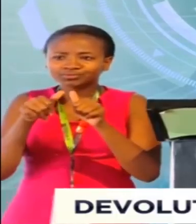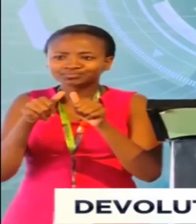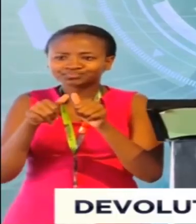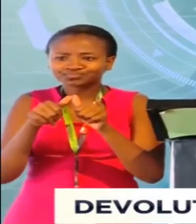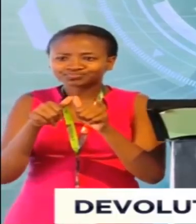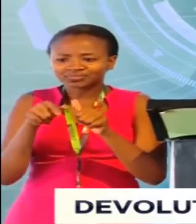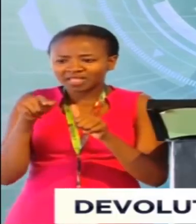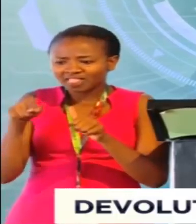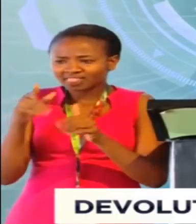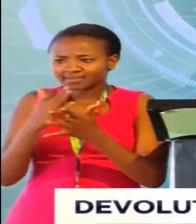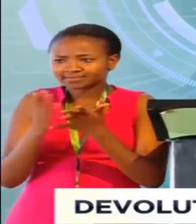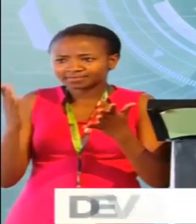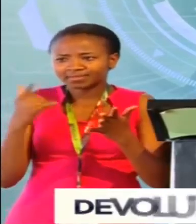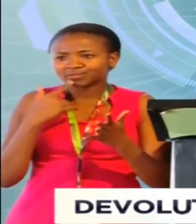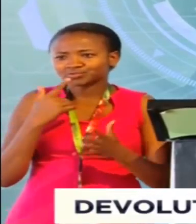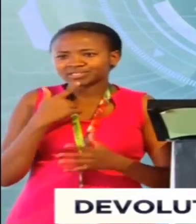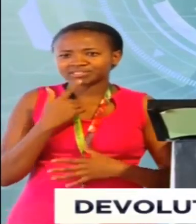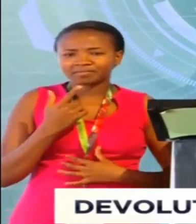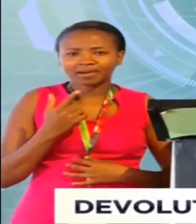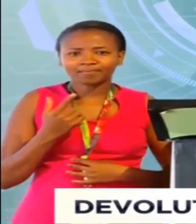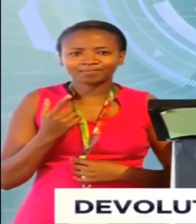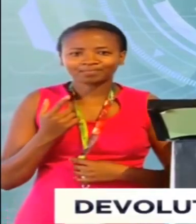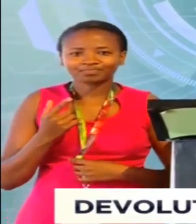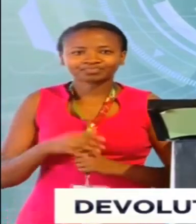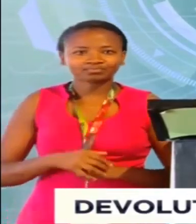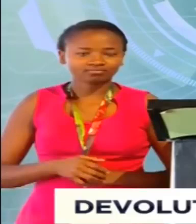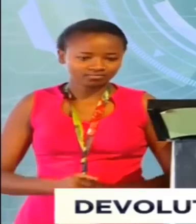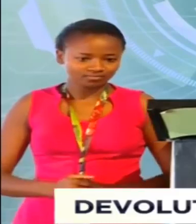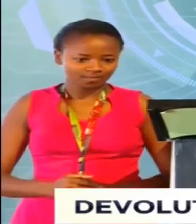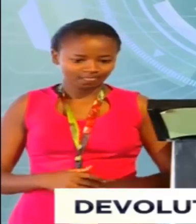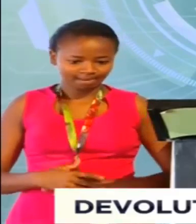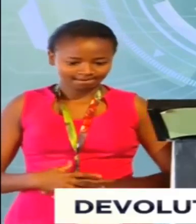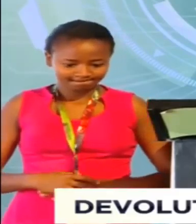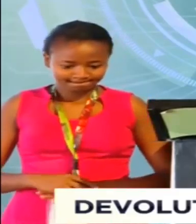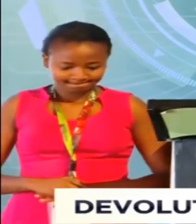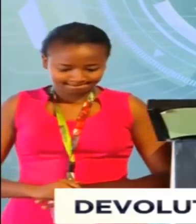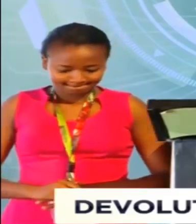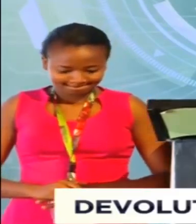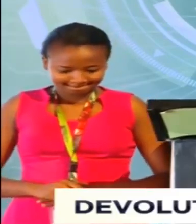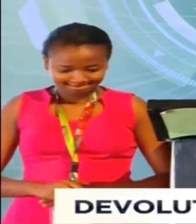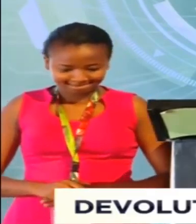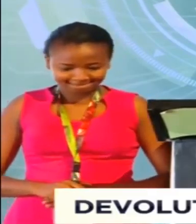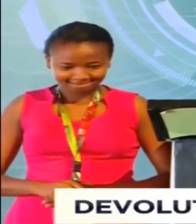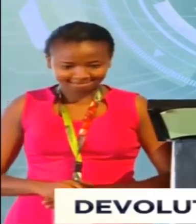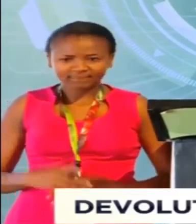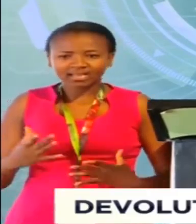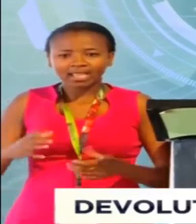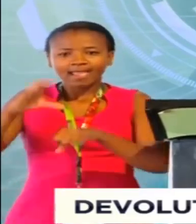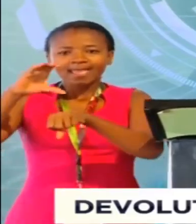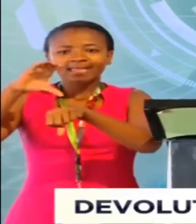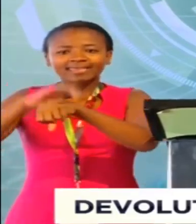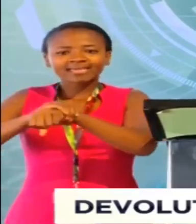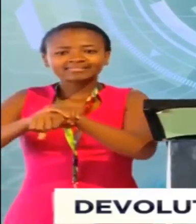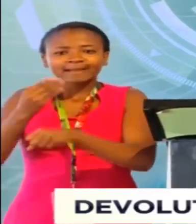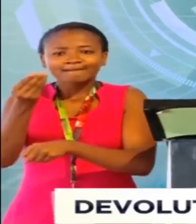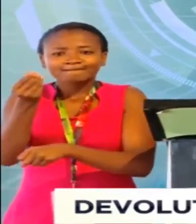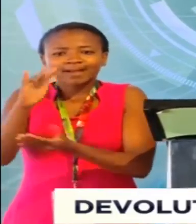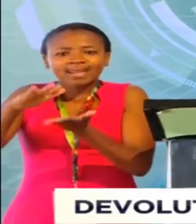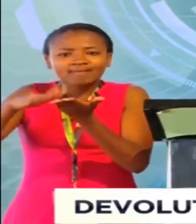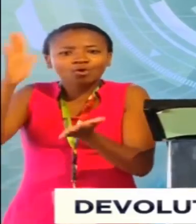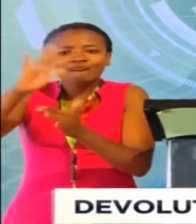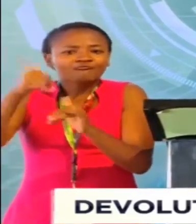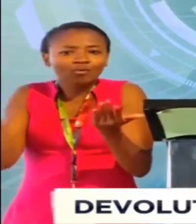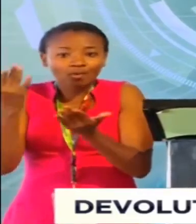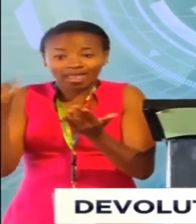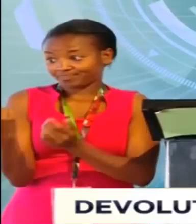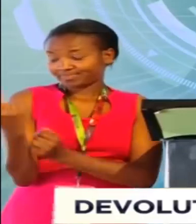hii mambo tunasema juu ya where do we get more money. Jana